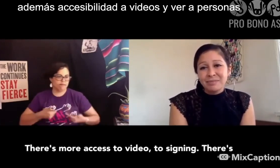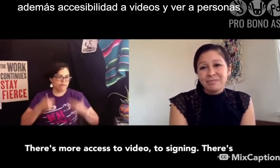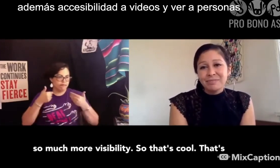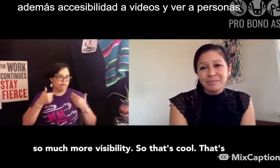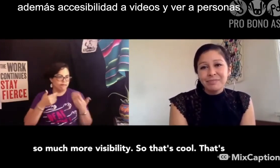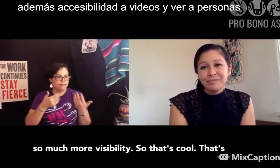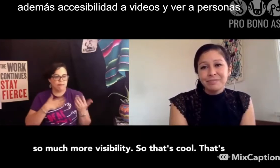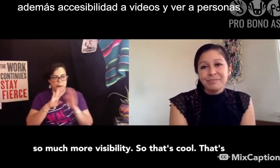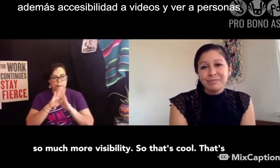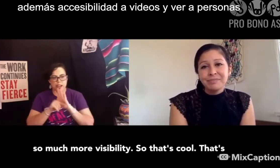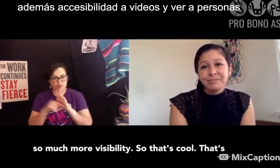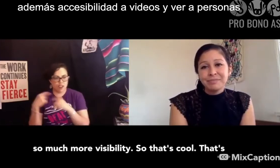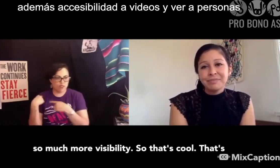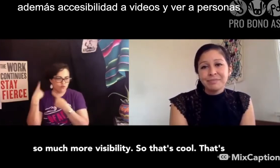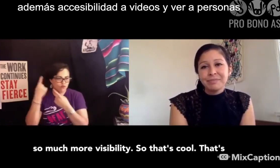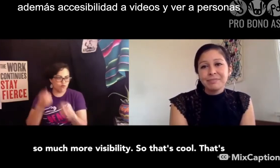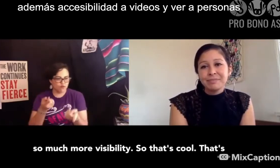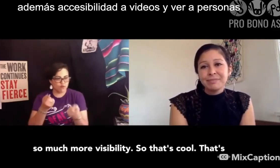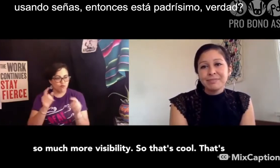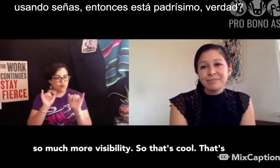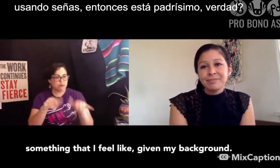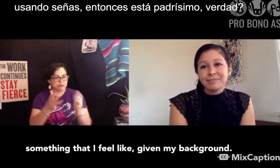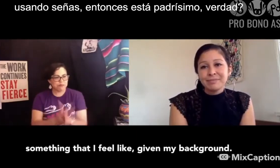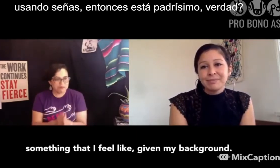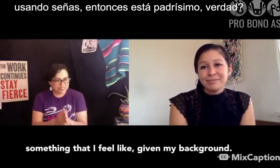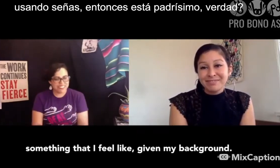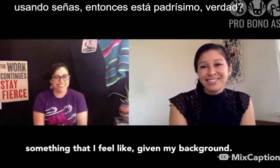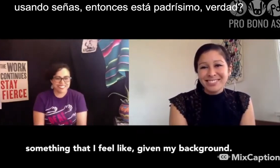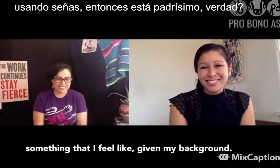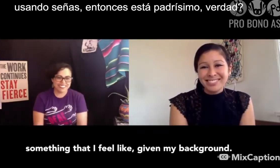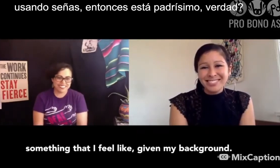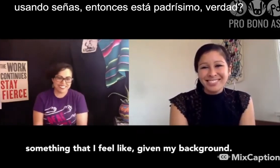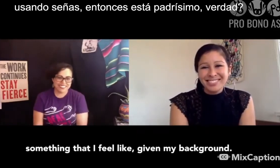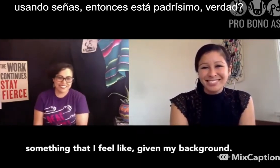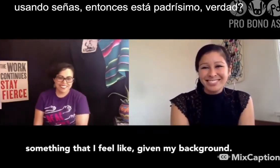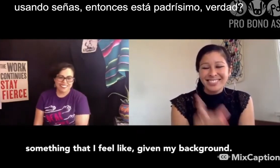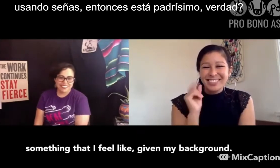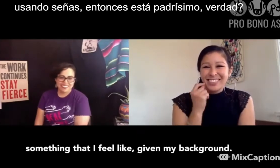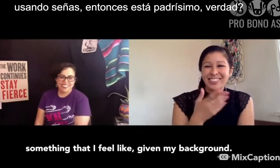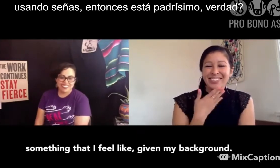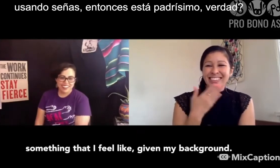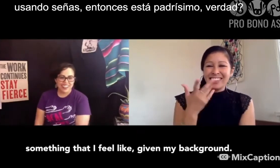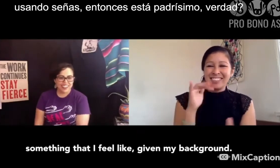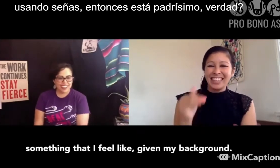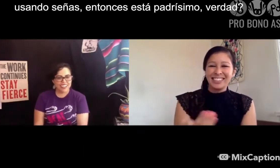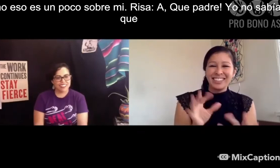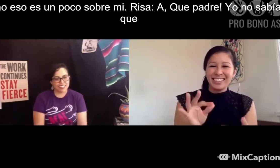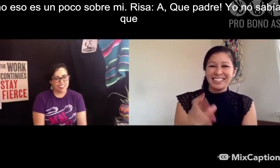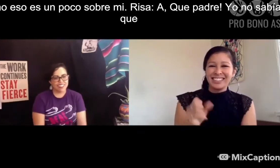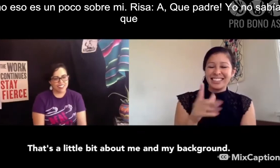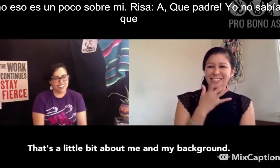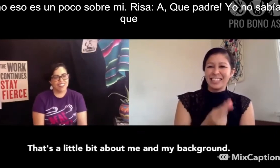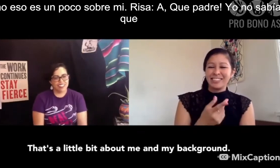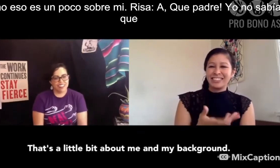más accesibilidad a videos y ver a personas usando señas, entonces eso está padrísimo, ¿verdad?